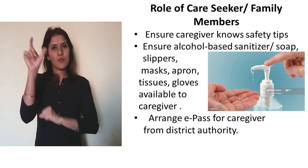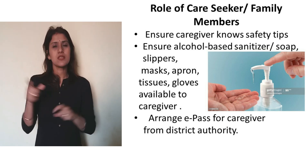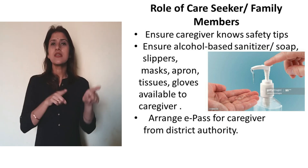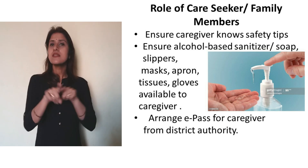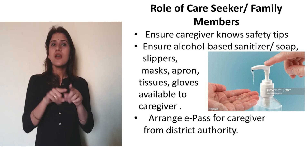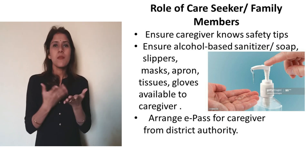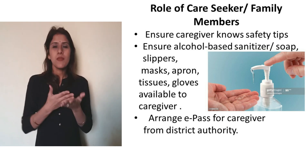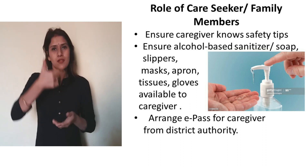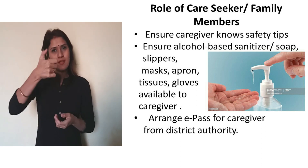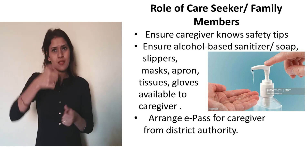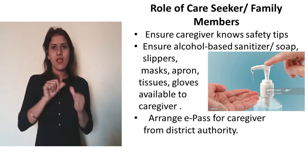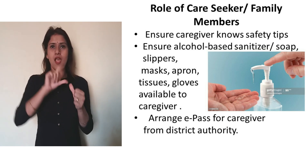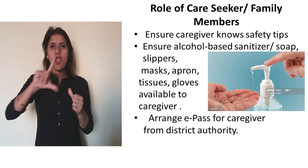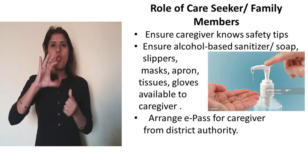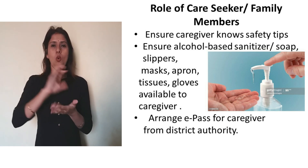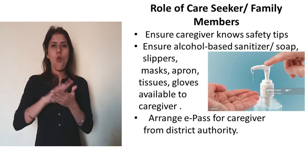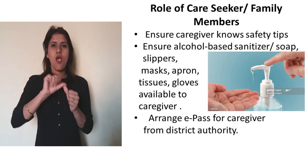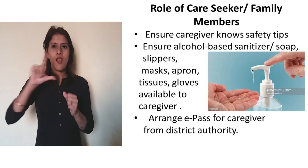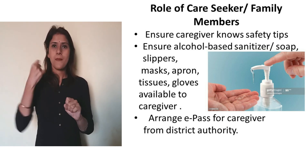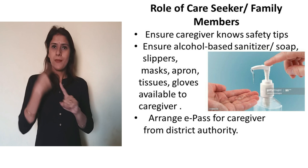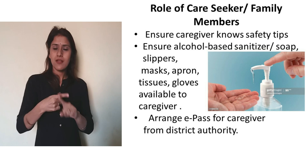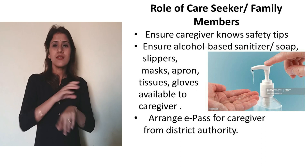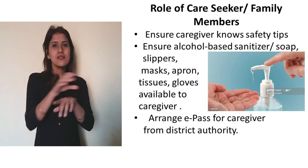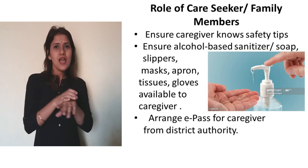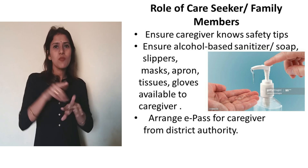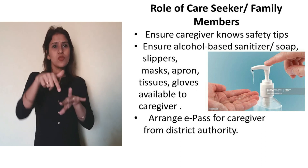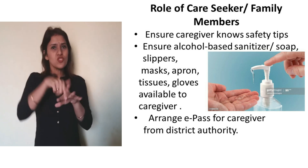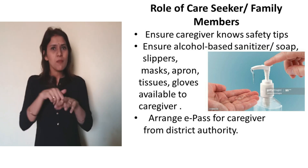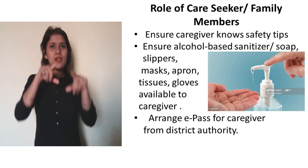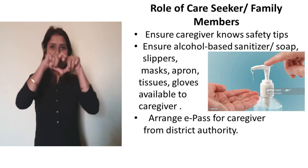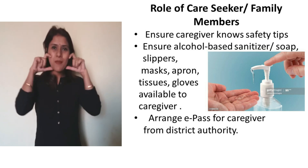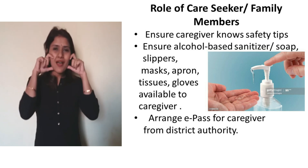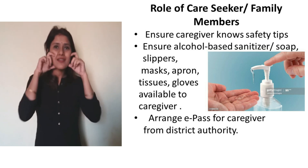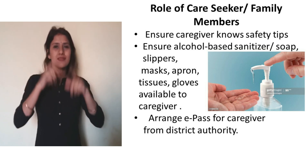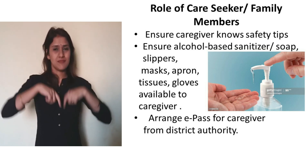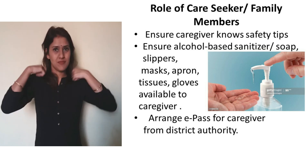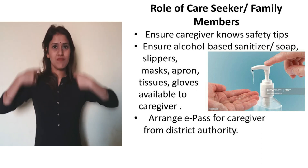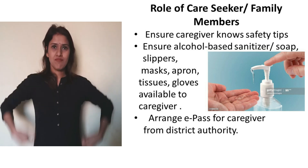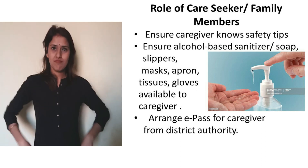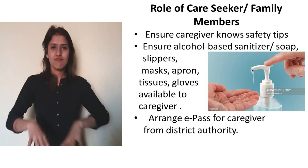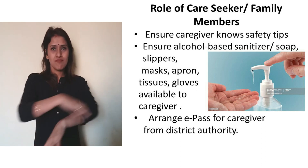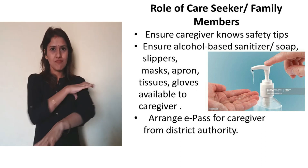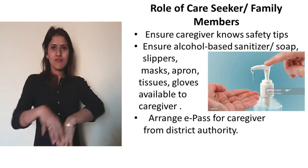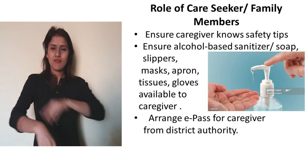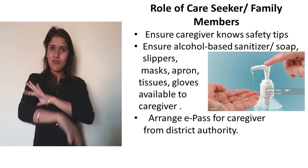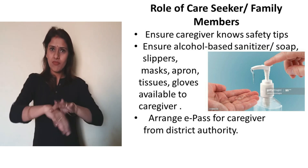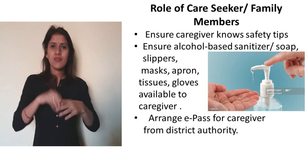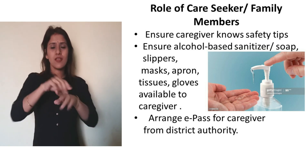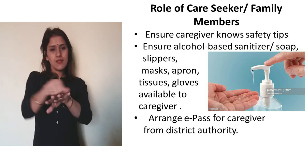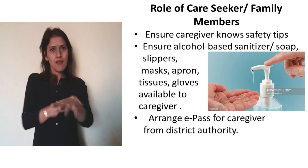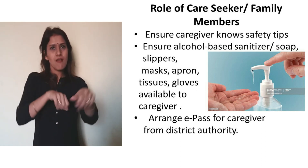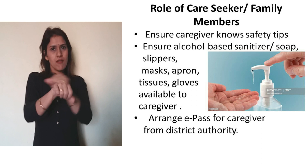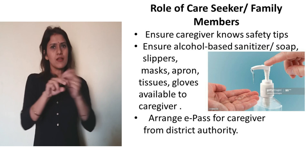हों, जैसे अल्कोहल बेस्ड सैनिटाइजर, साबुन, चप्पल, मास्क, एप्रन, टिश्यू पेपर,